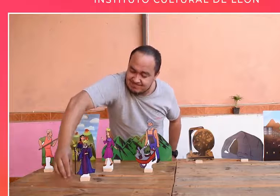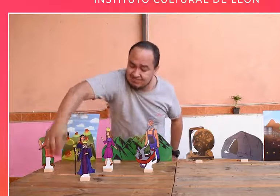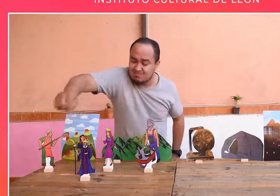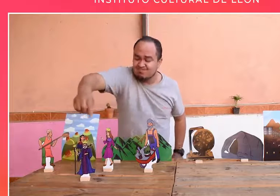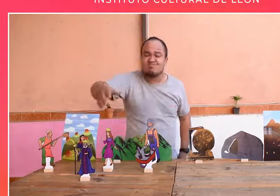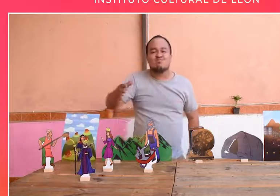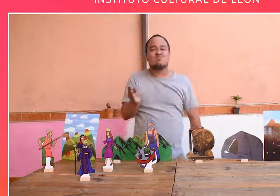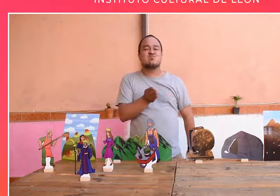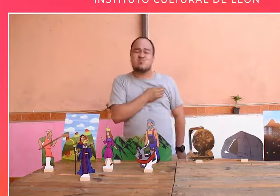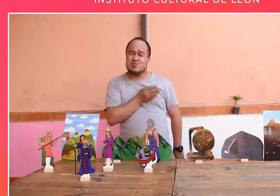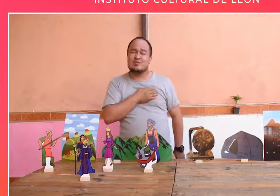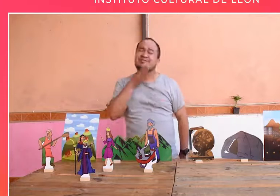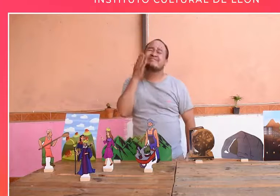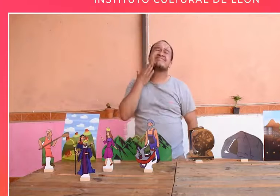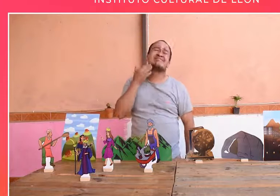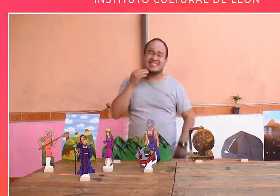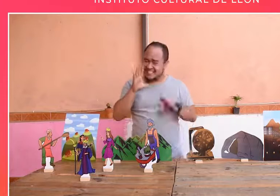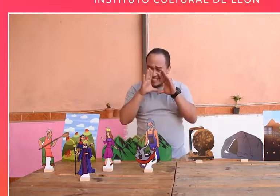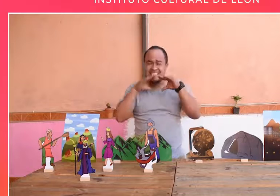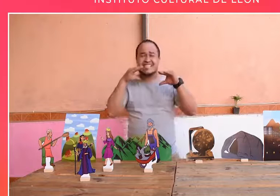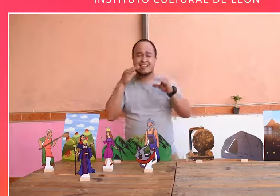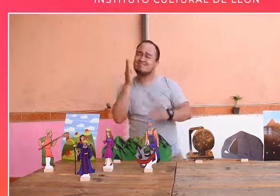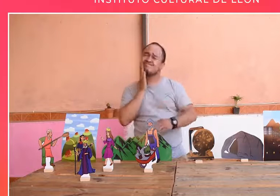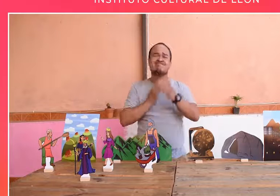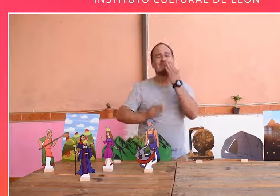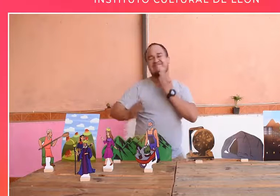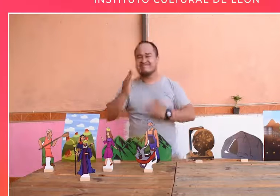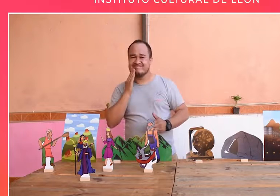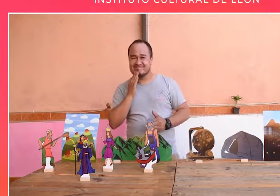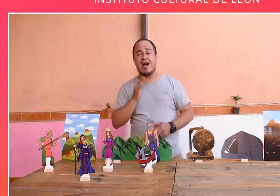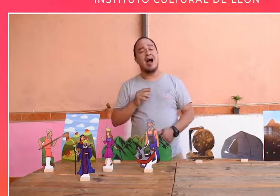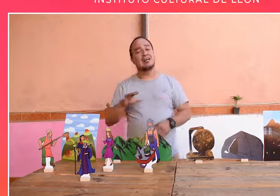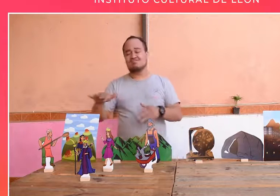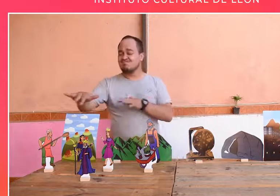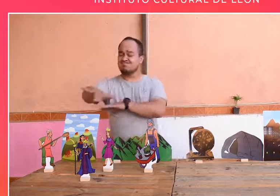El rey siempre procuró a su pueblo.